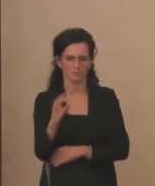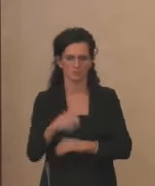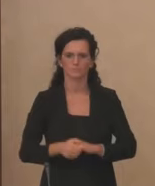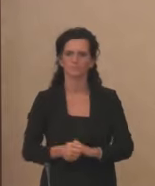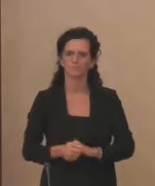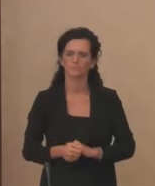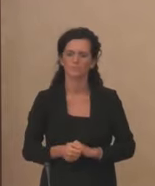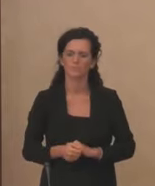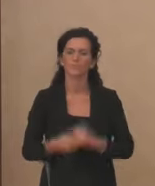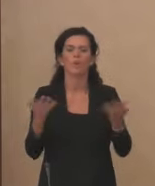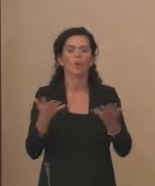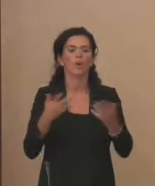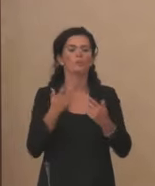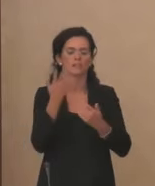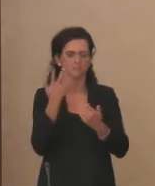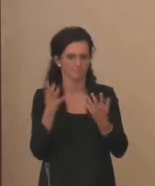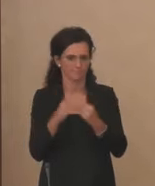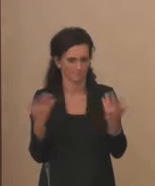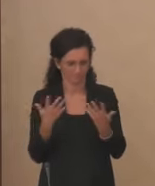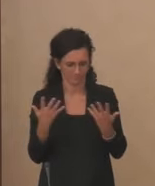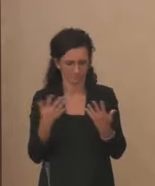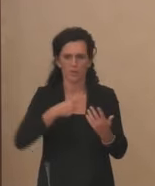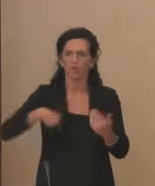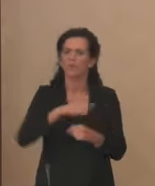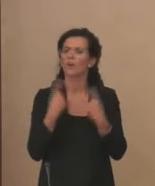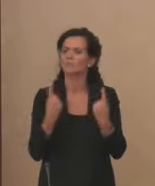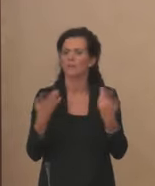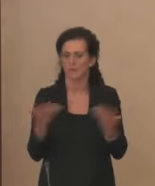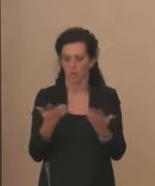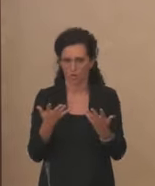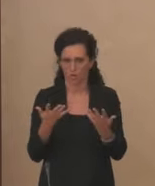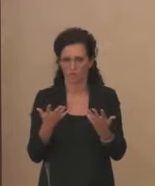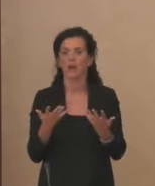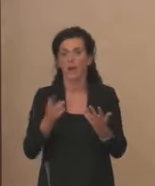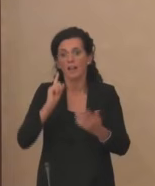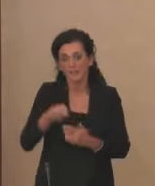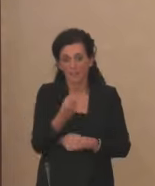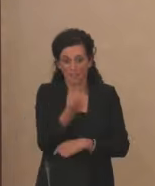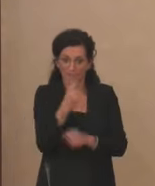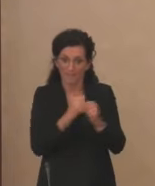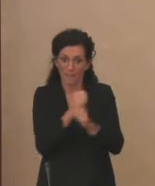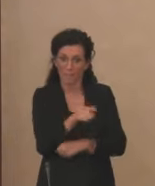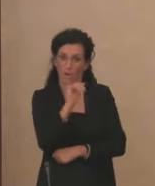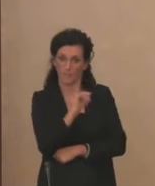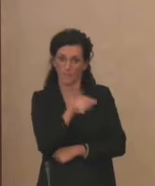for? Che cosa stiamo aspettando a farla, a ufficializzarla?